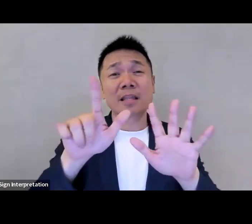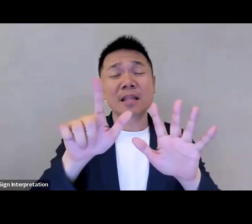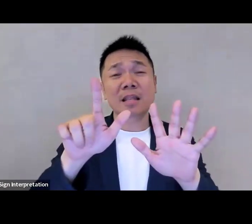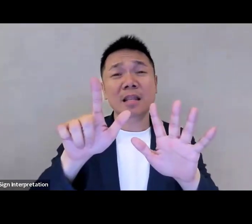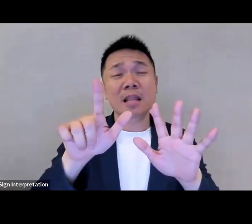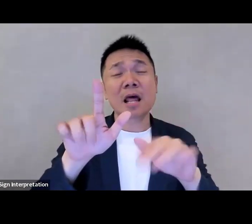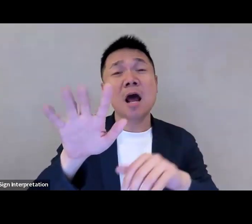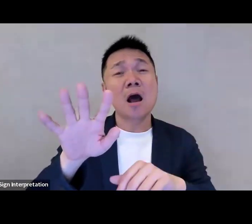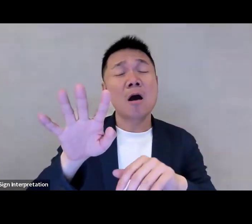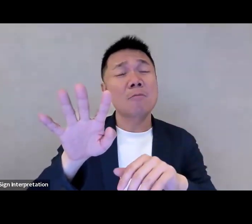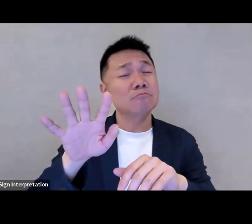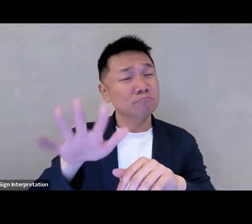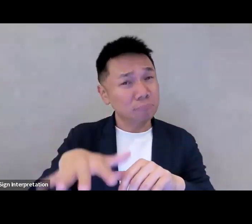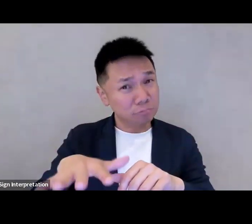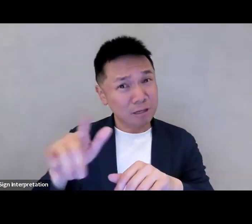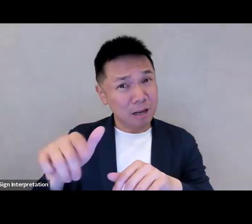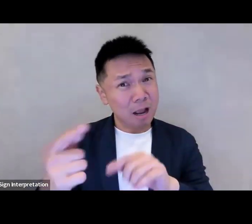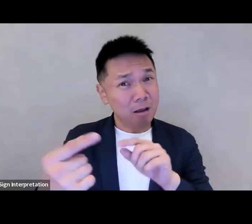过，